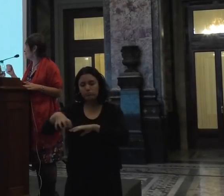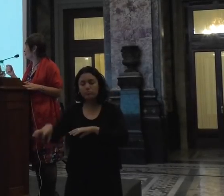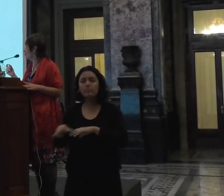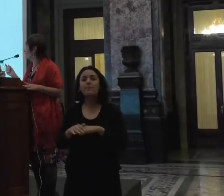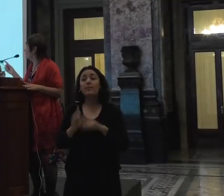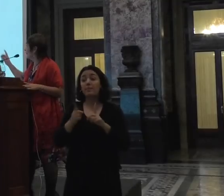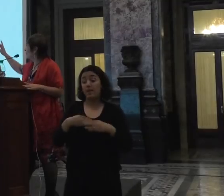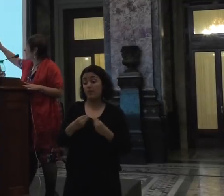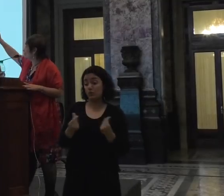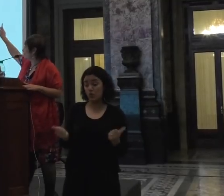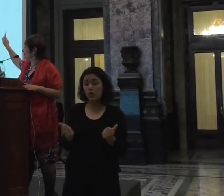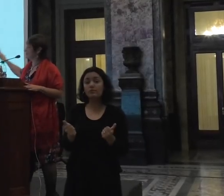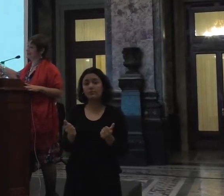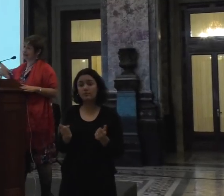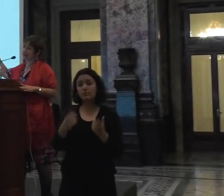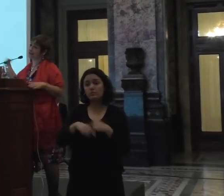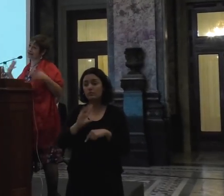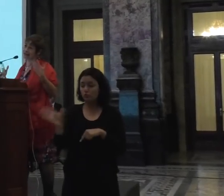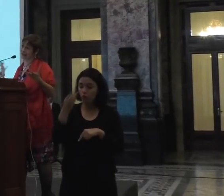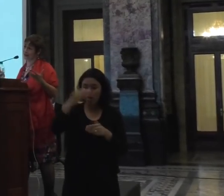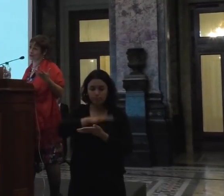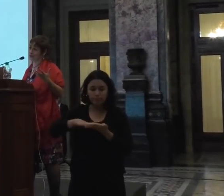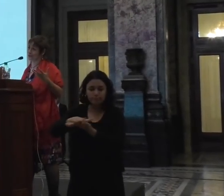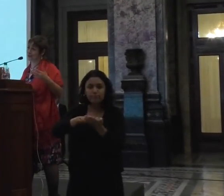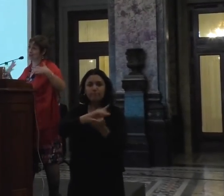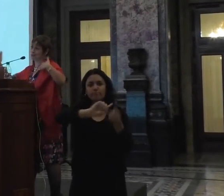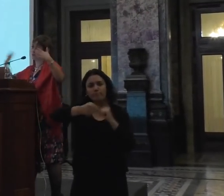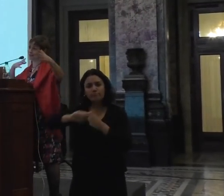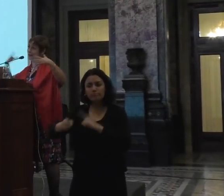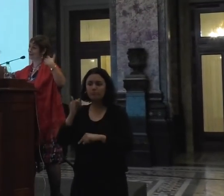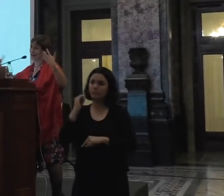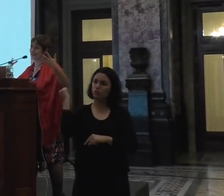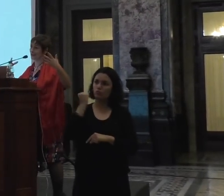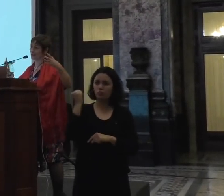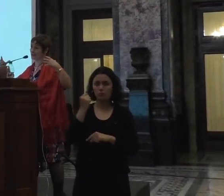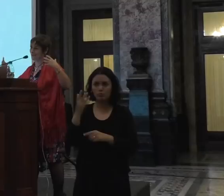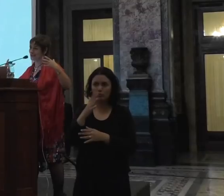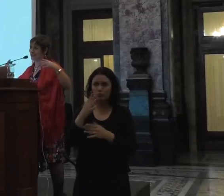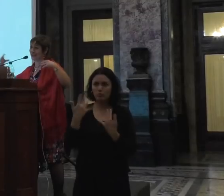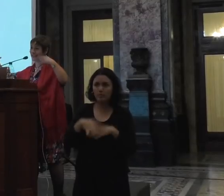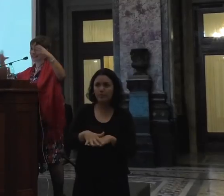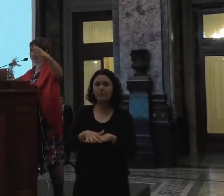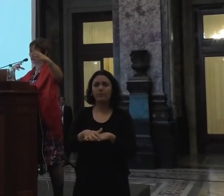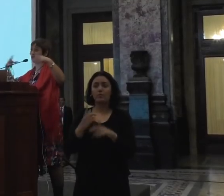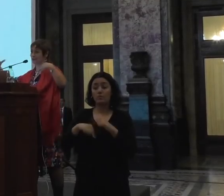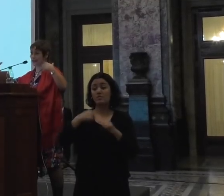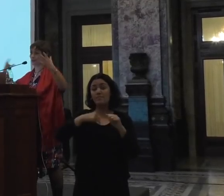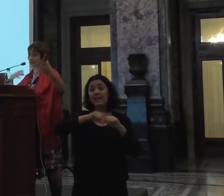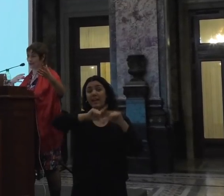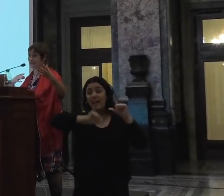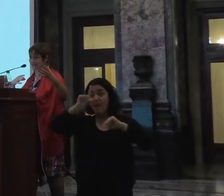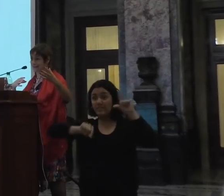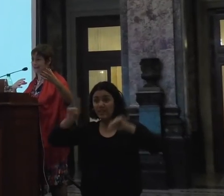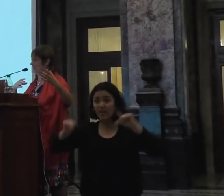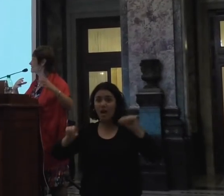decisiones y emoción. Ahora, todas estas áreas están interactuando. Es imposible tener una gráfica multidimensional que enseñe cómo